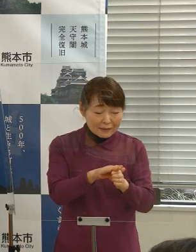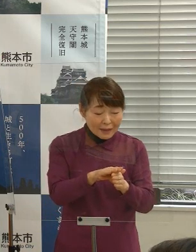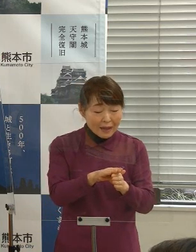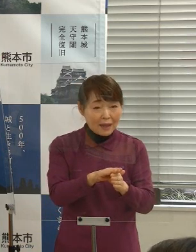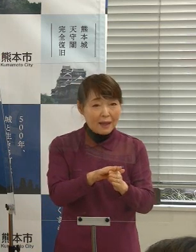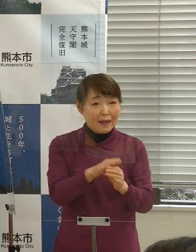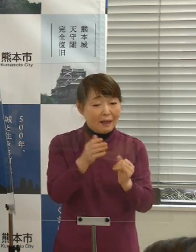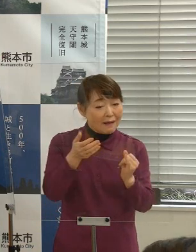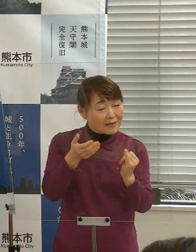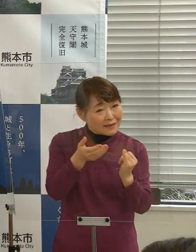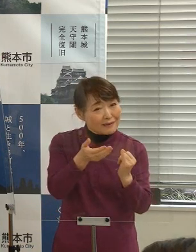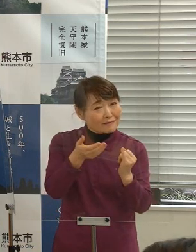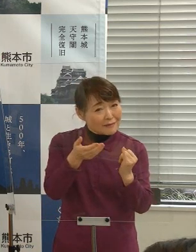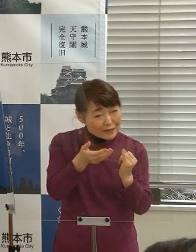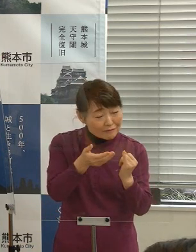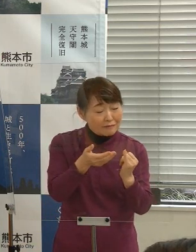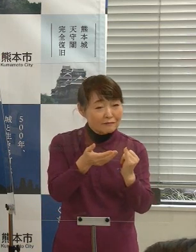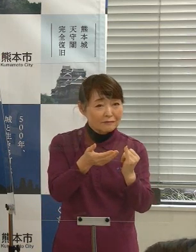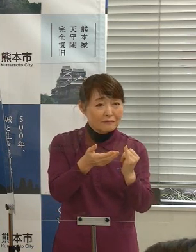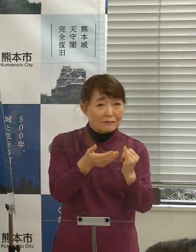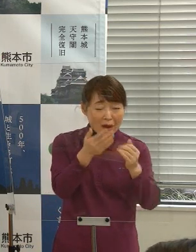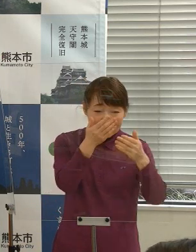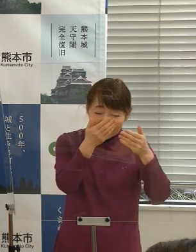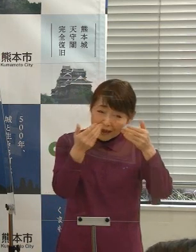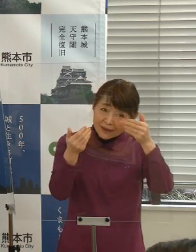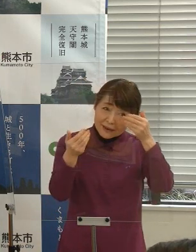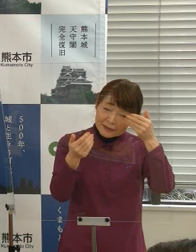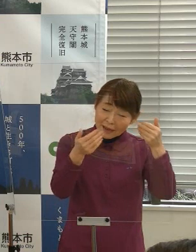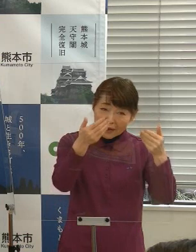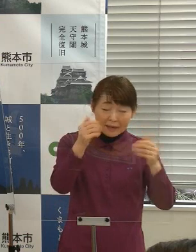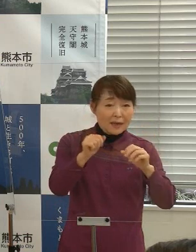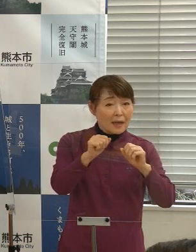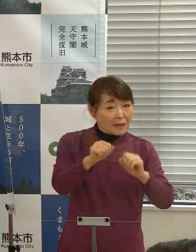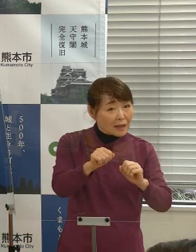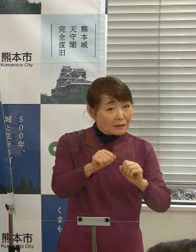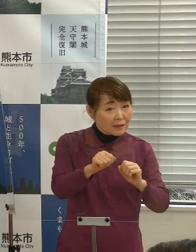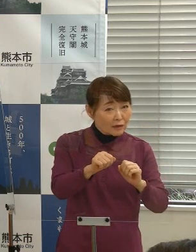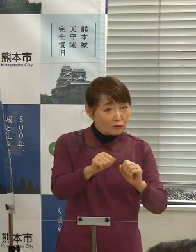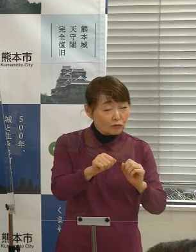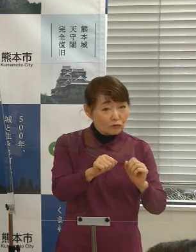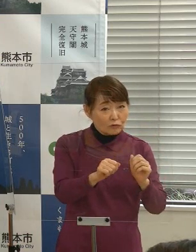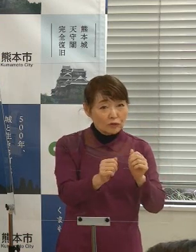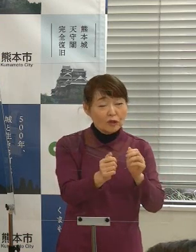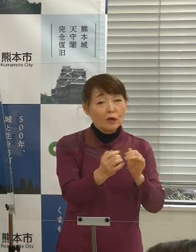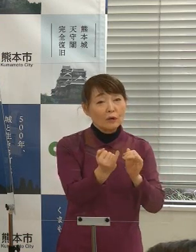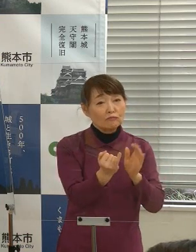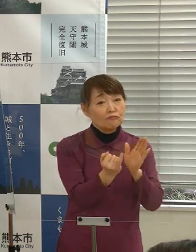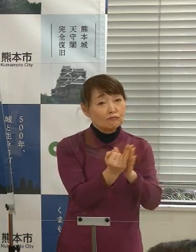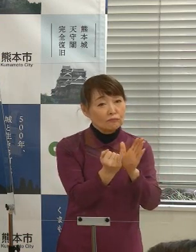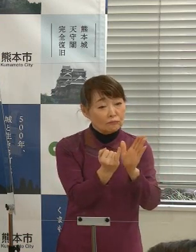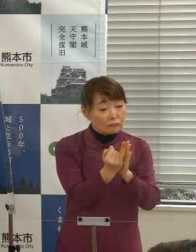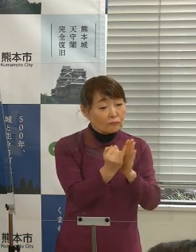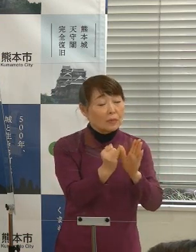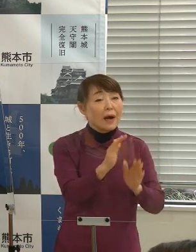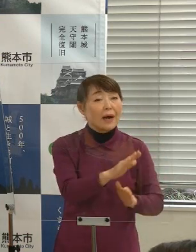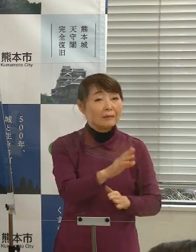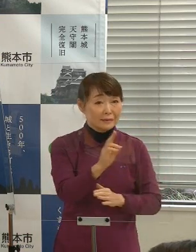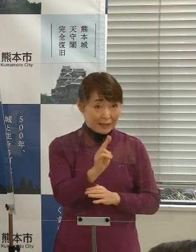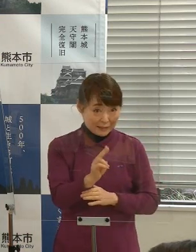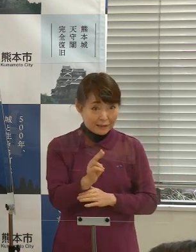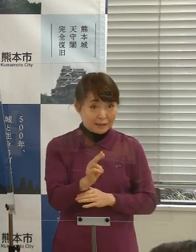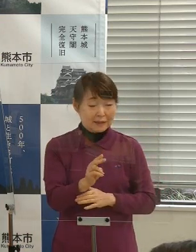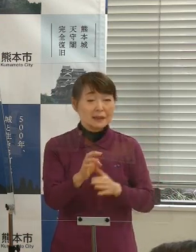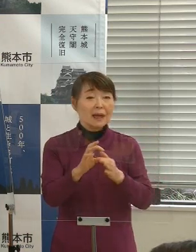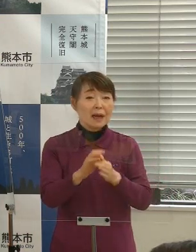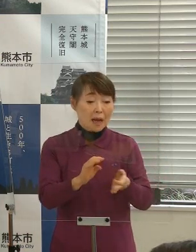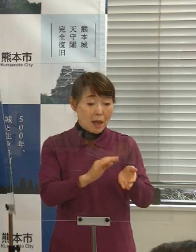ですね、丁寧にされているというふうに担当の方から伺ってますので、で今は病院の中で、母